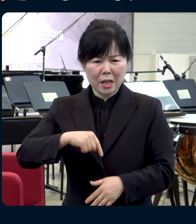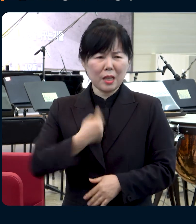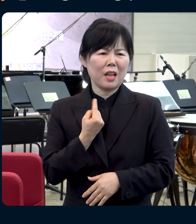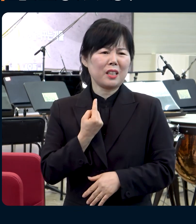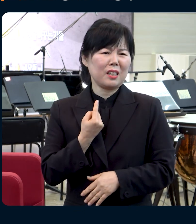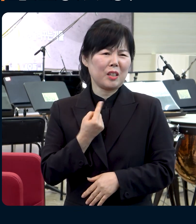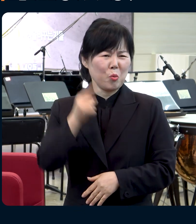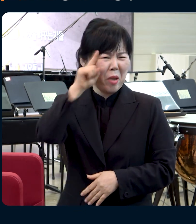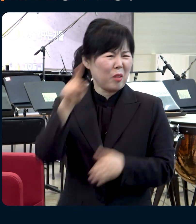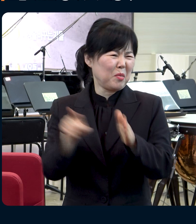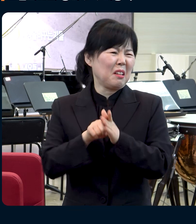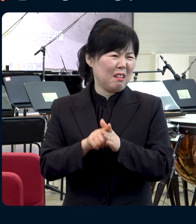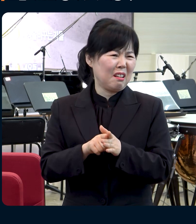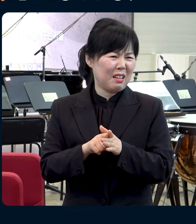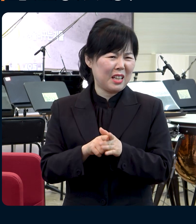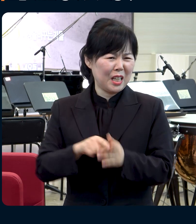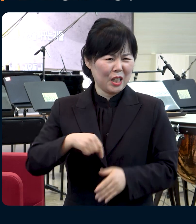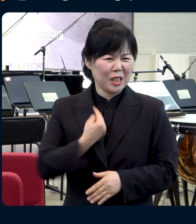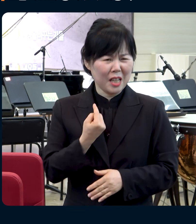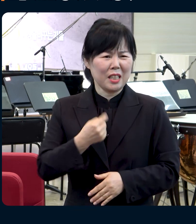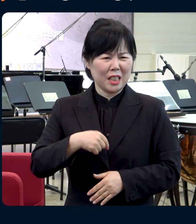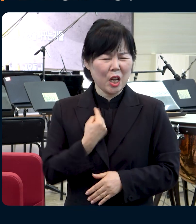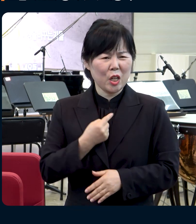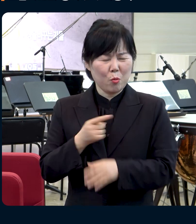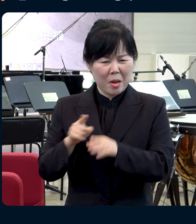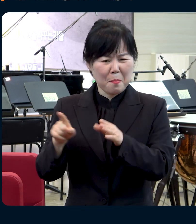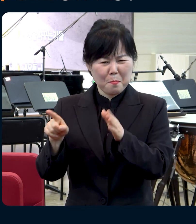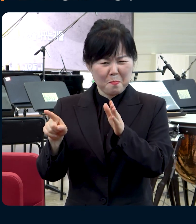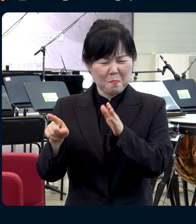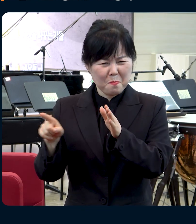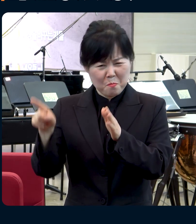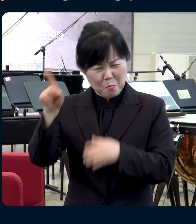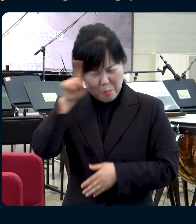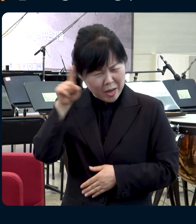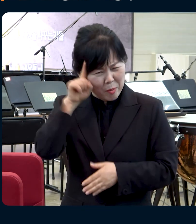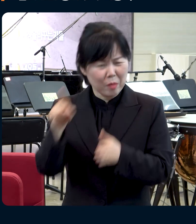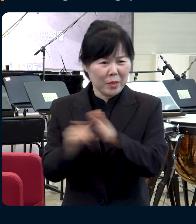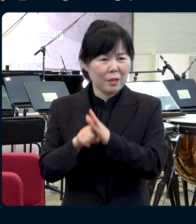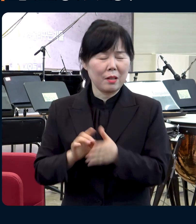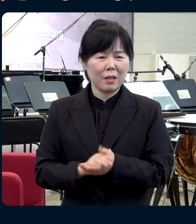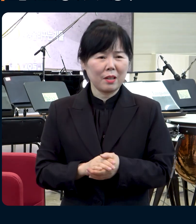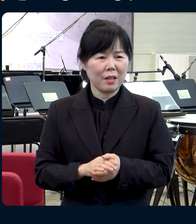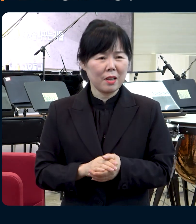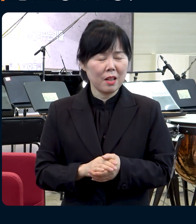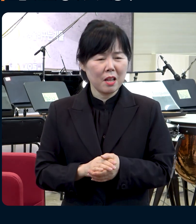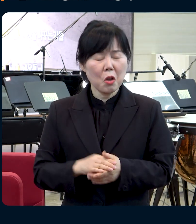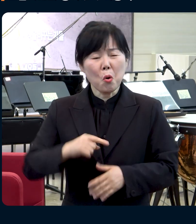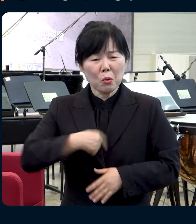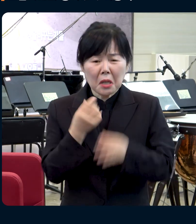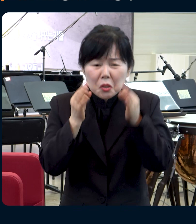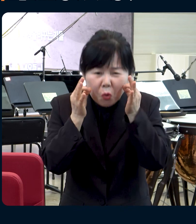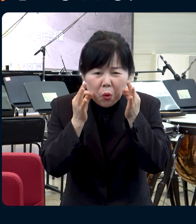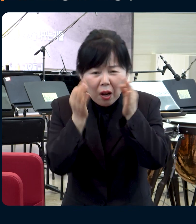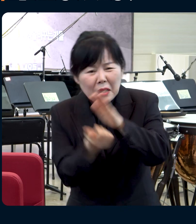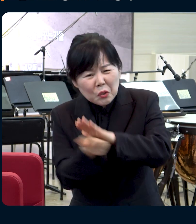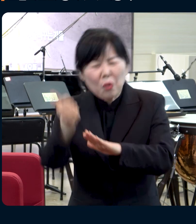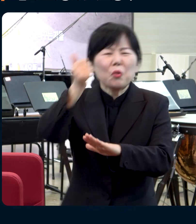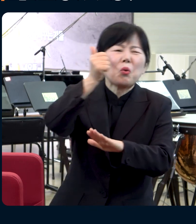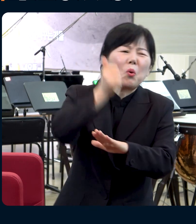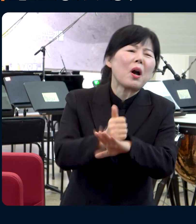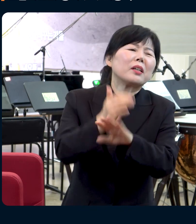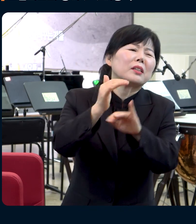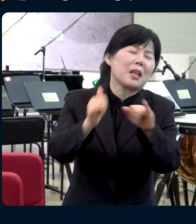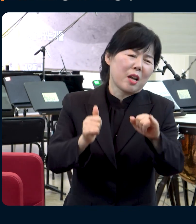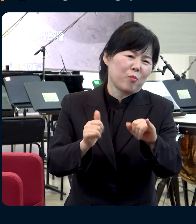것이에요. 철저하게 자기만을 신뢰하는 것입니다. 이런 분들은 뭐냐면 자수성가한 분들이 많다고 그래요. 자기가 열심히